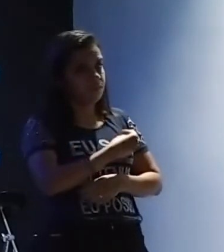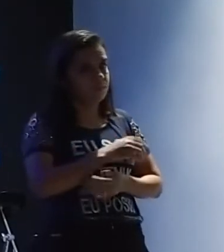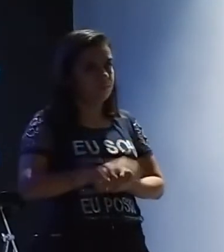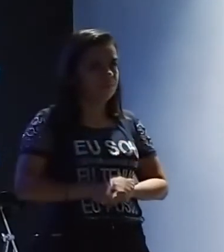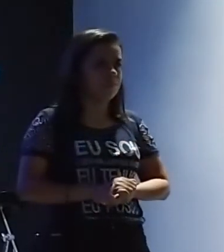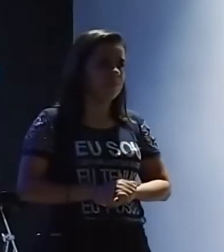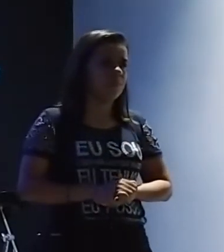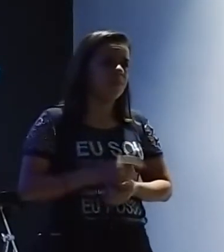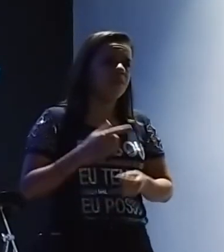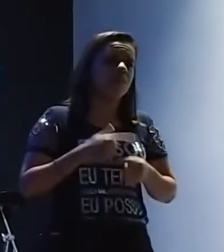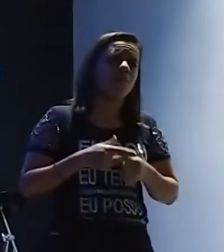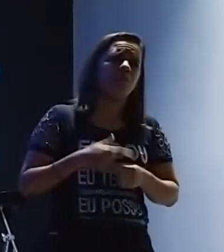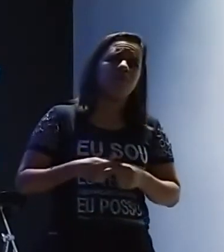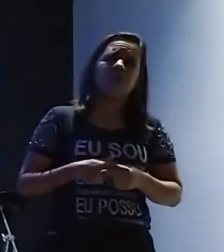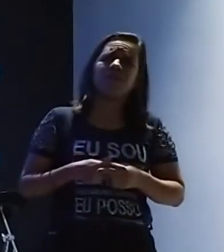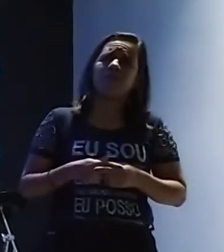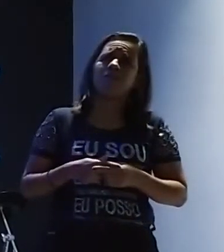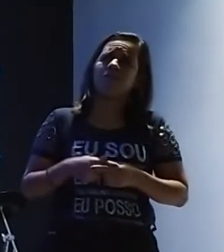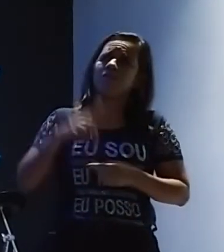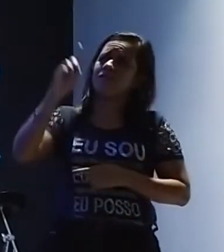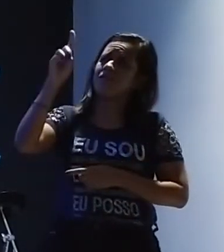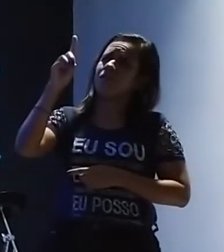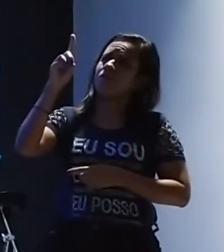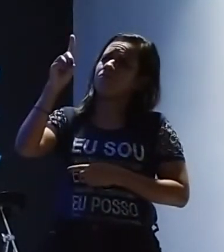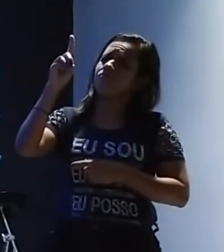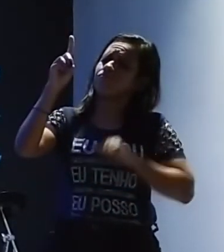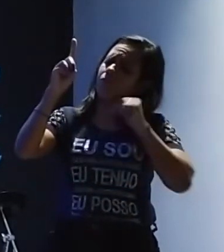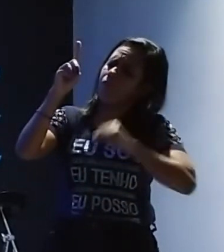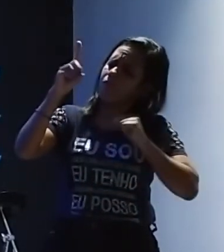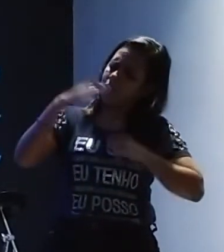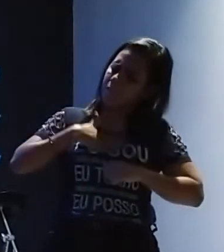Ah, por que Ele não muda a minha vida então do jeito que está?